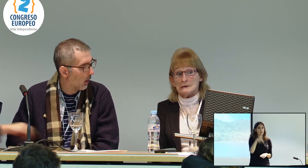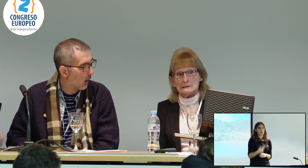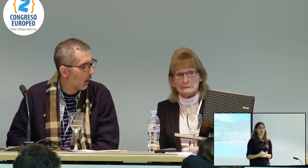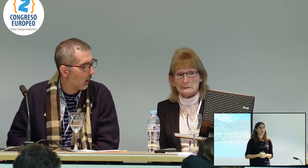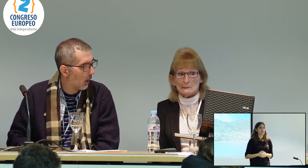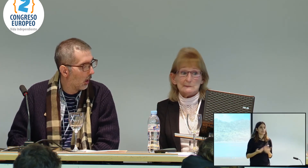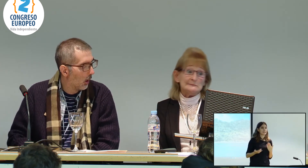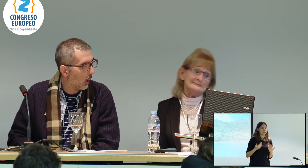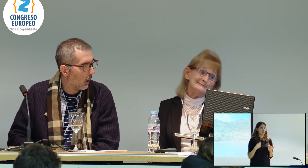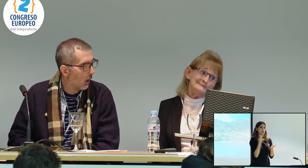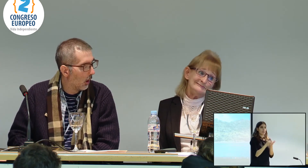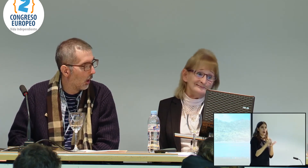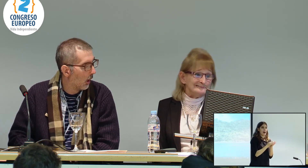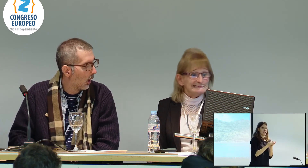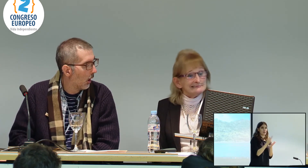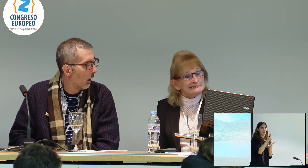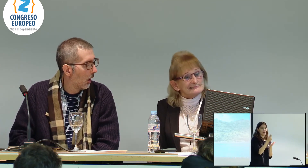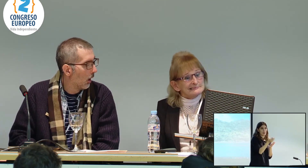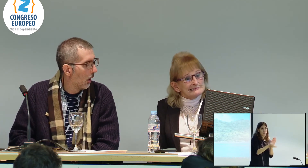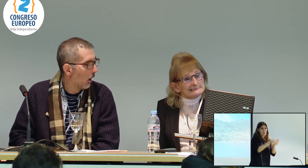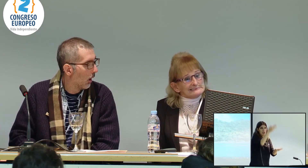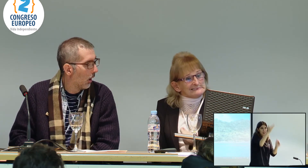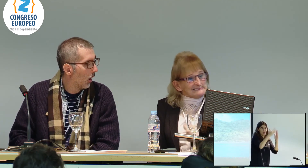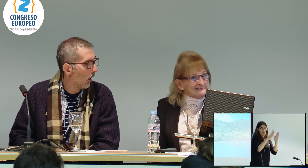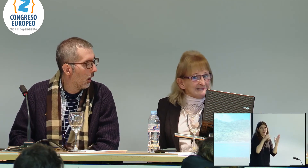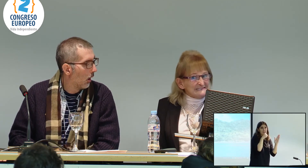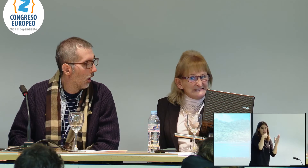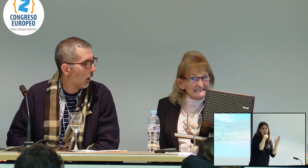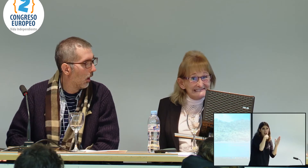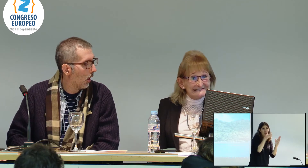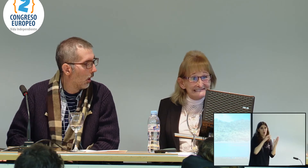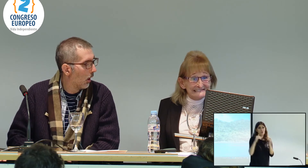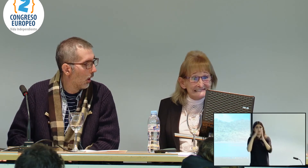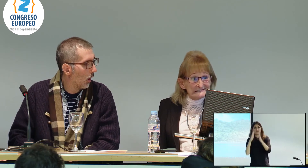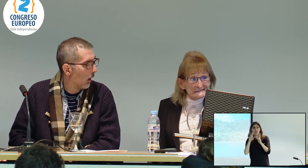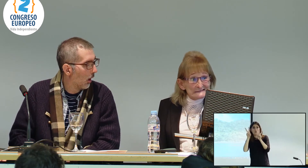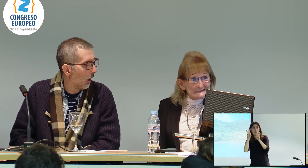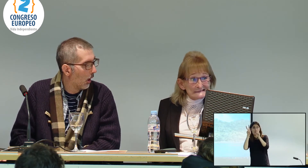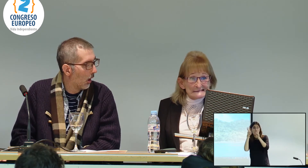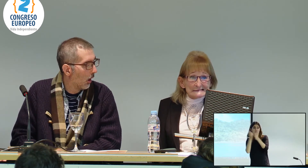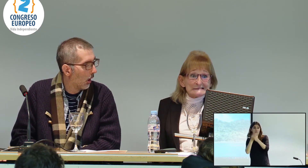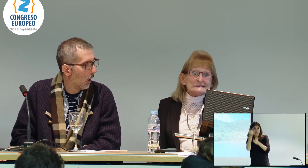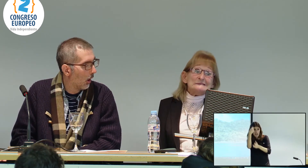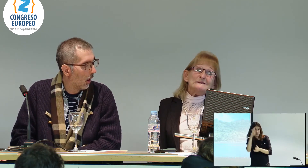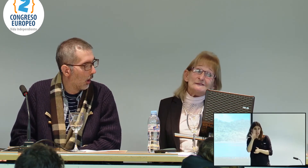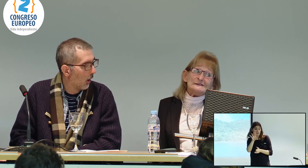Y entre pagar precios altos por una vivienda vieja o una vivienda nueva, la elección estaba